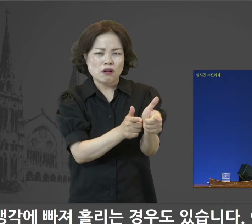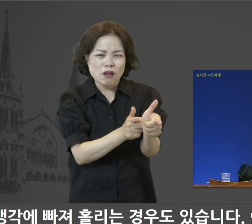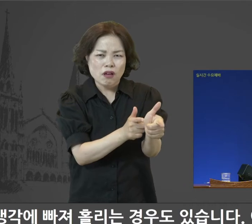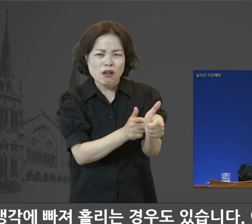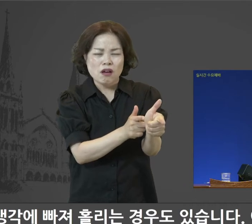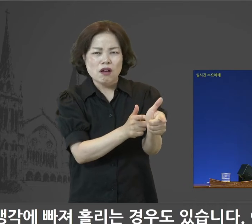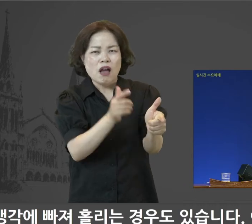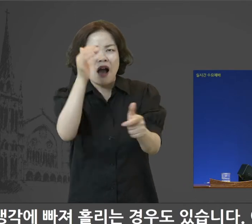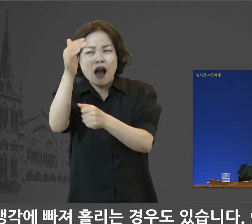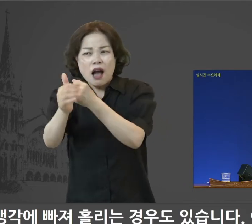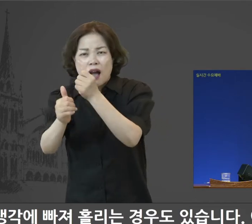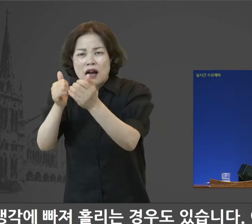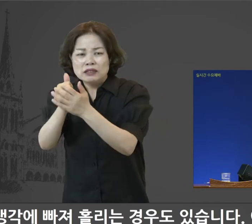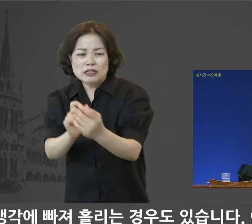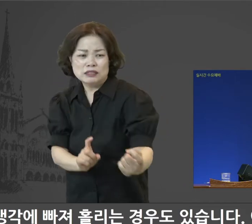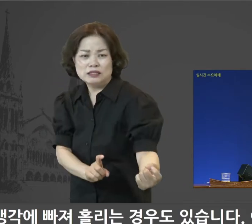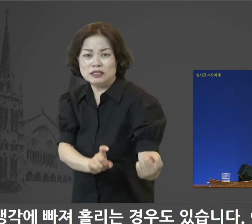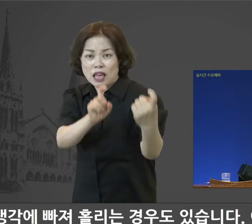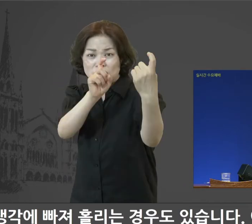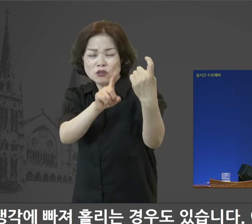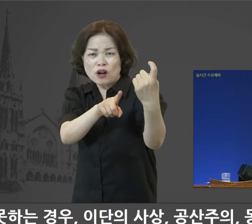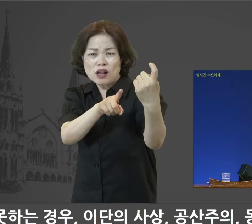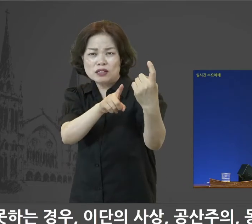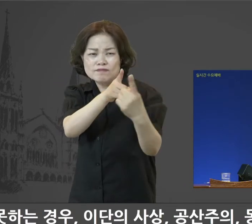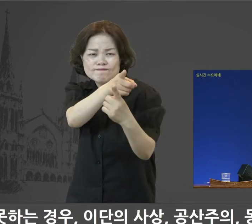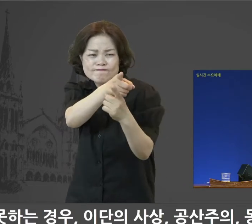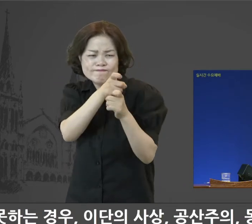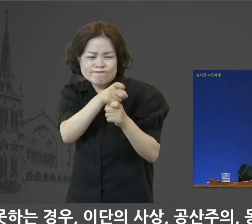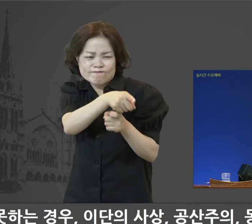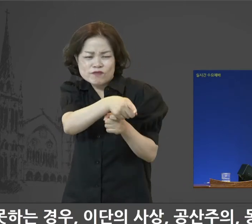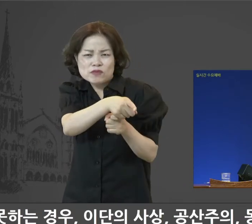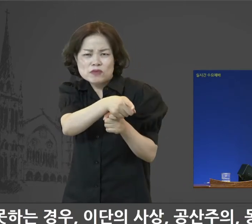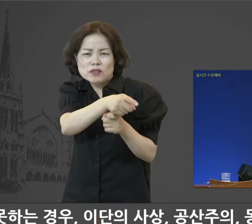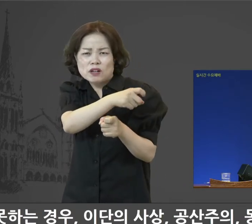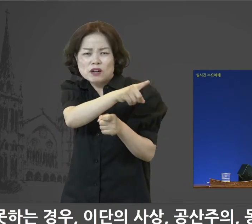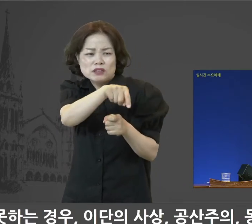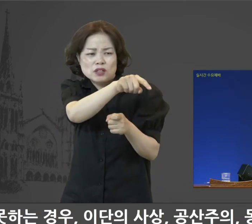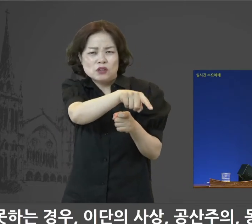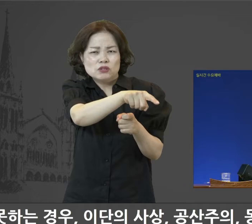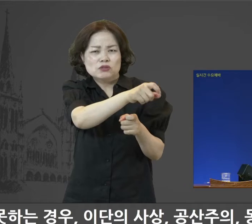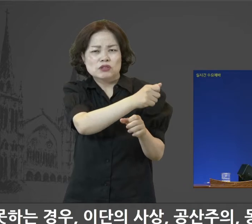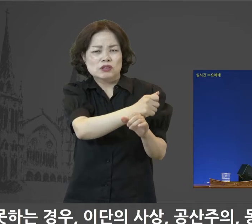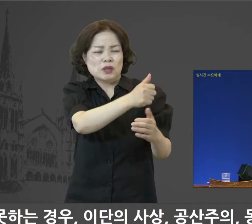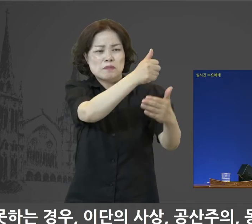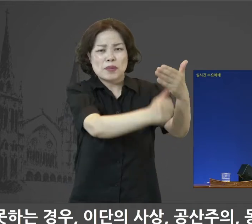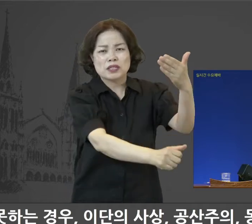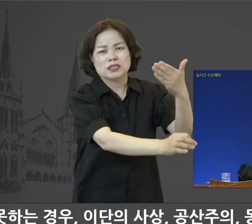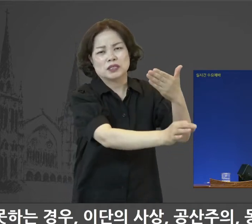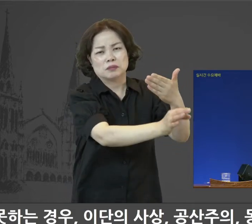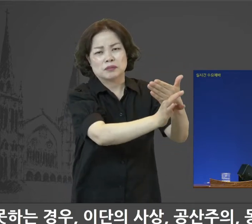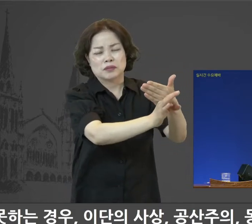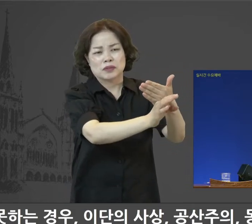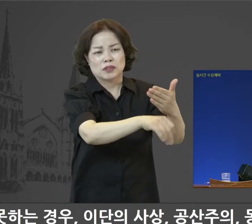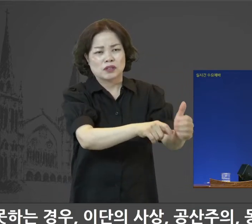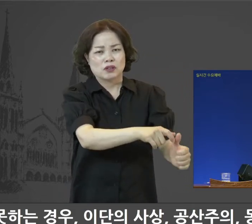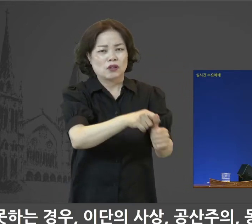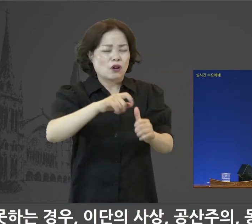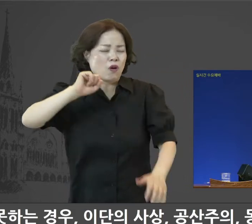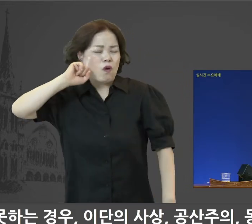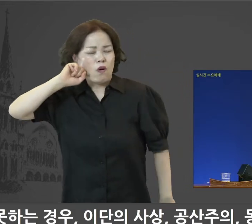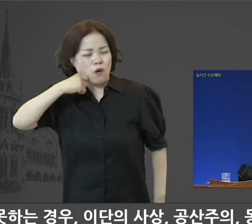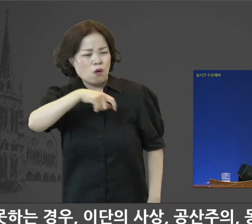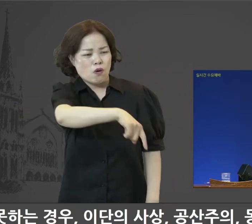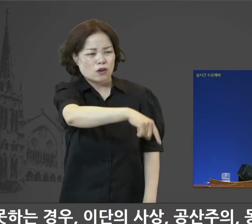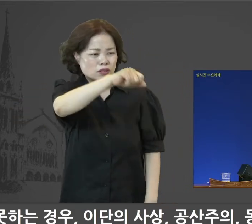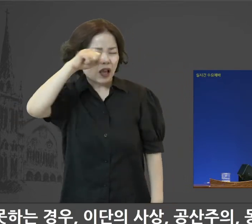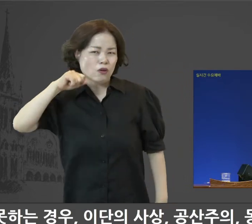아무튼 하나님을 대적하는 이론과 철학과 사상에 홀려서 거기 빠져버리면 쉽게 나오지 못하는